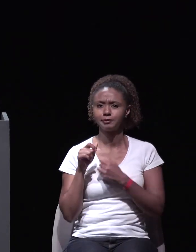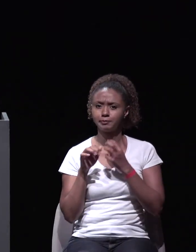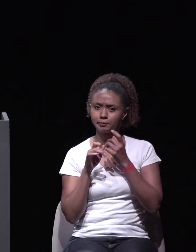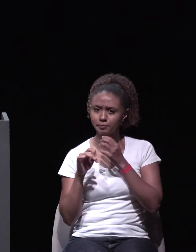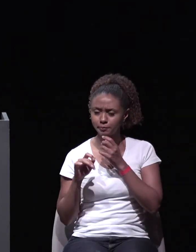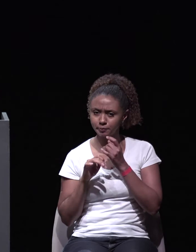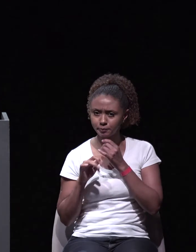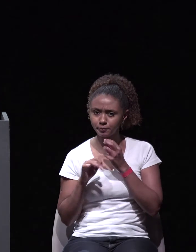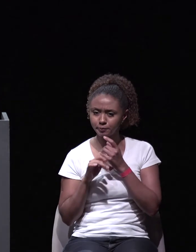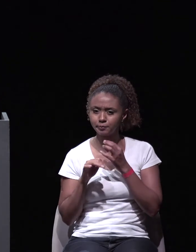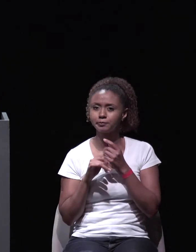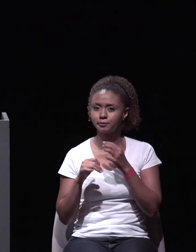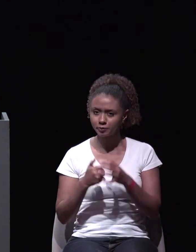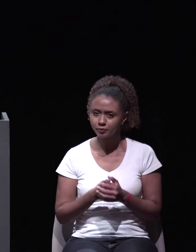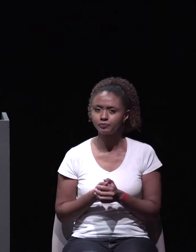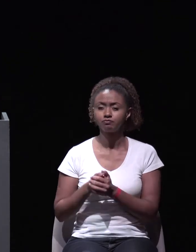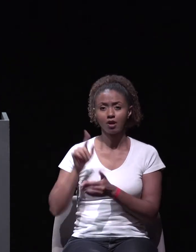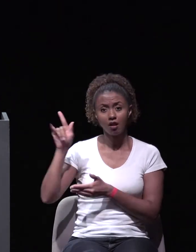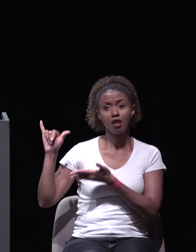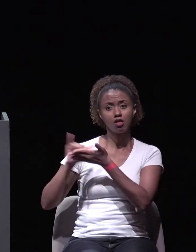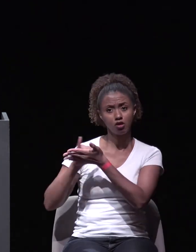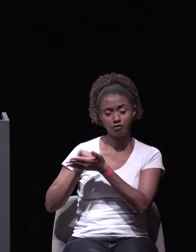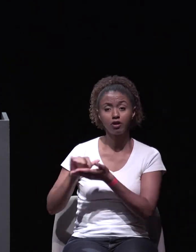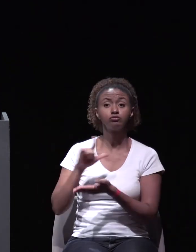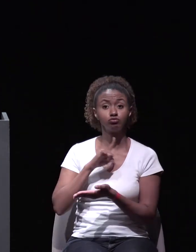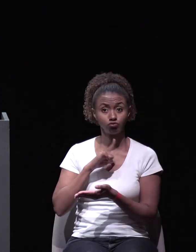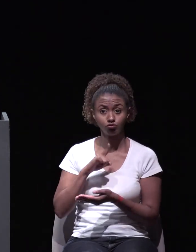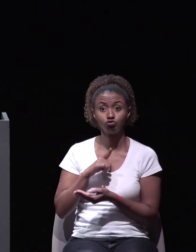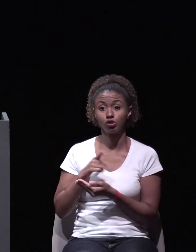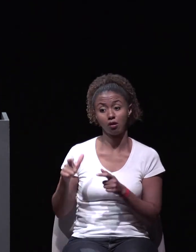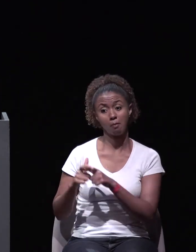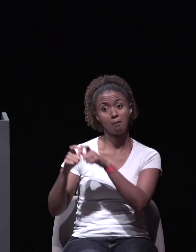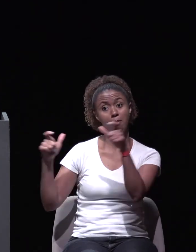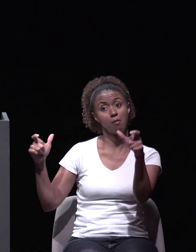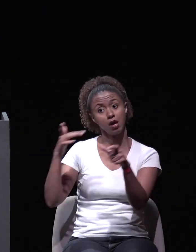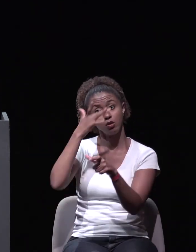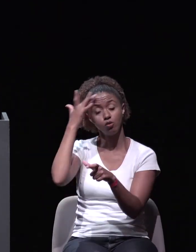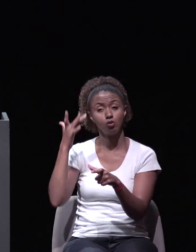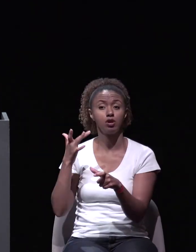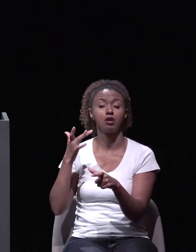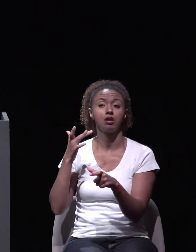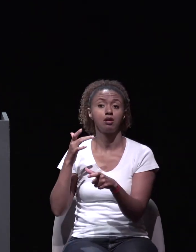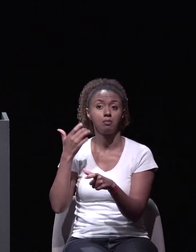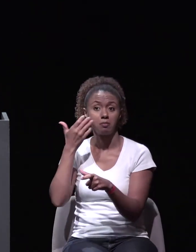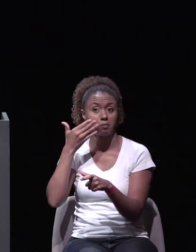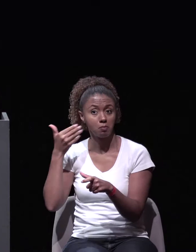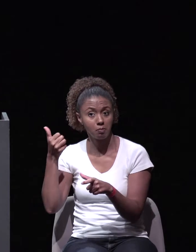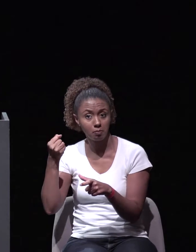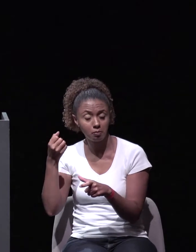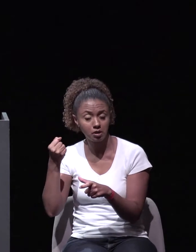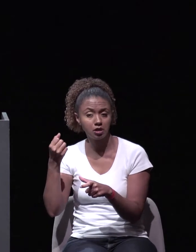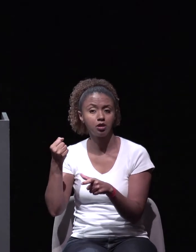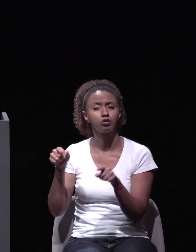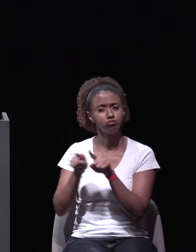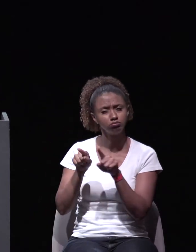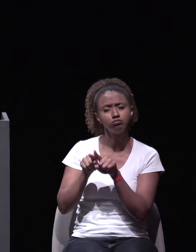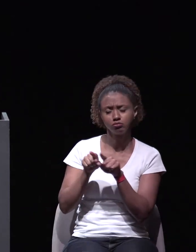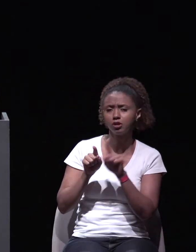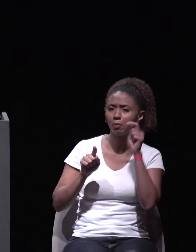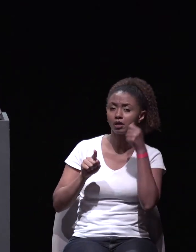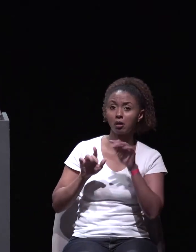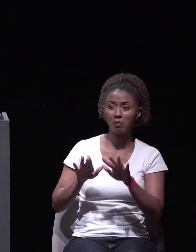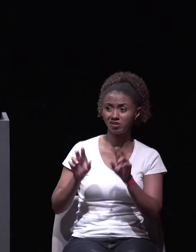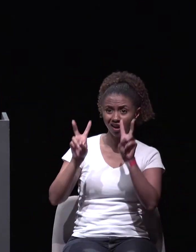integradas, então, em Nova York, que havia a presença de brancos, em maioria, e também negros, mas eram assuntos que um negro não